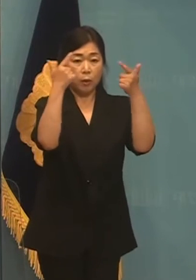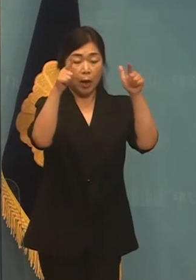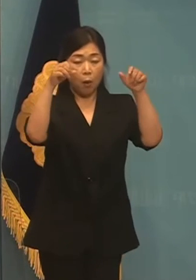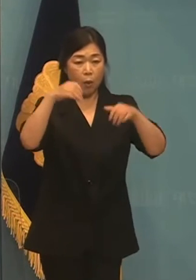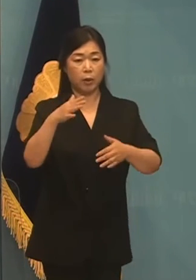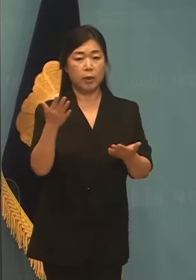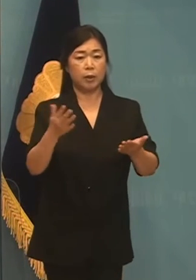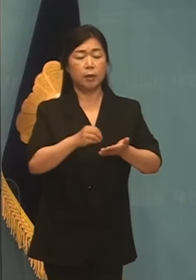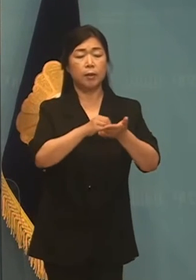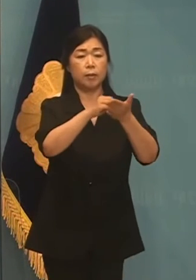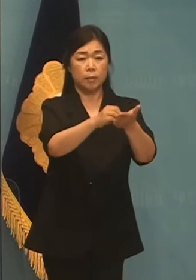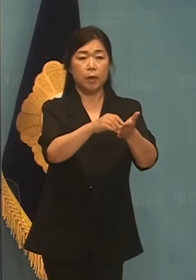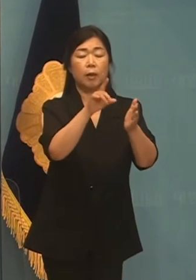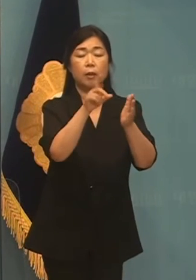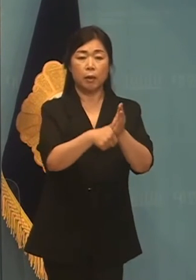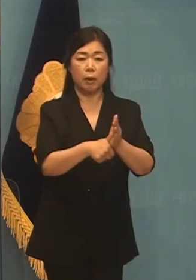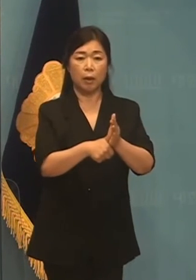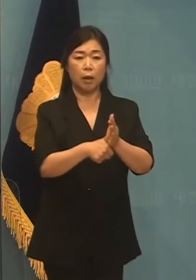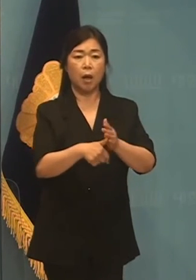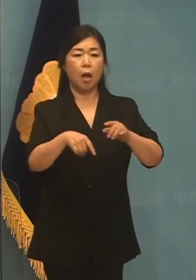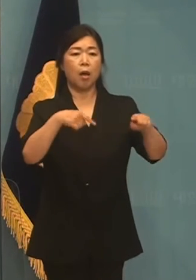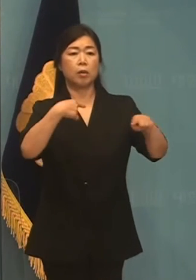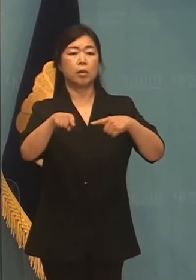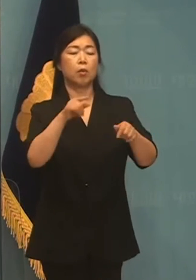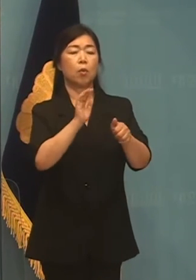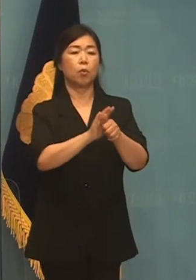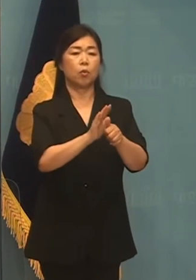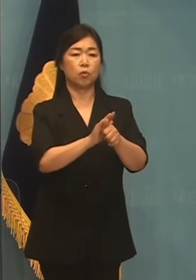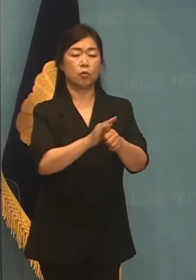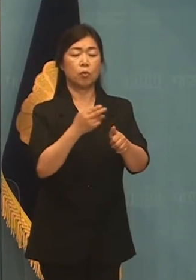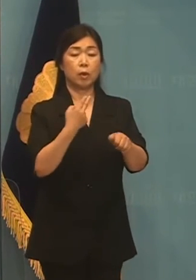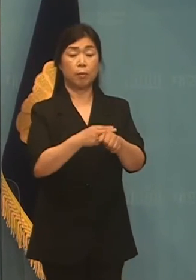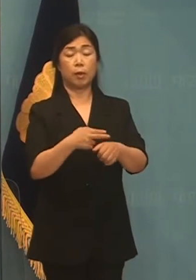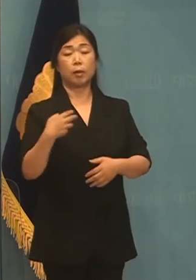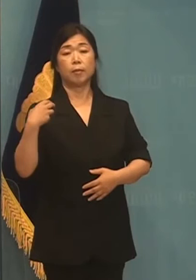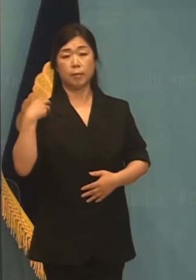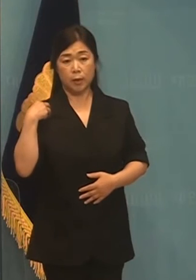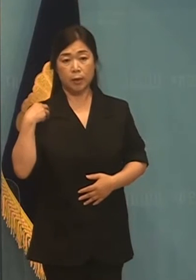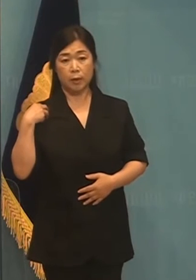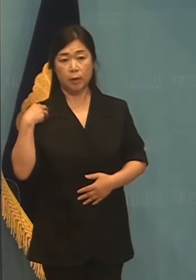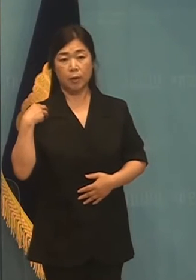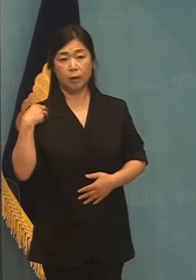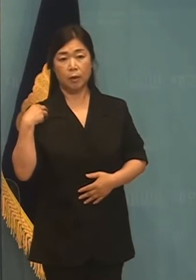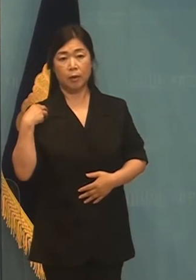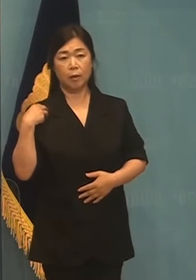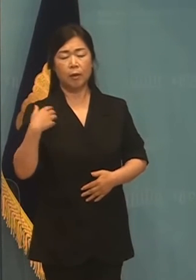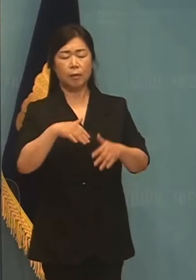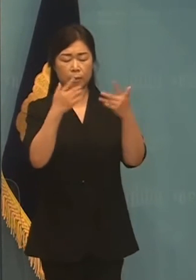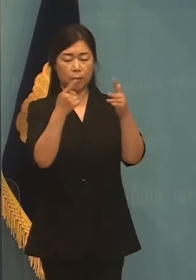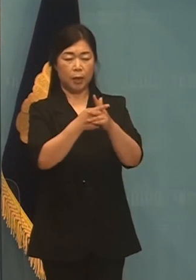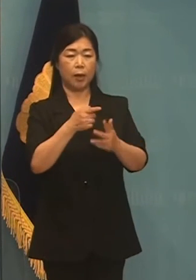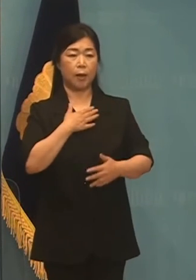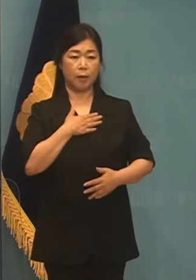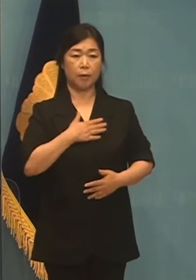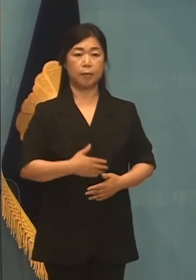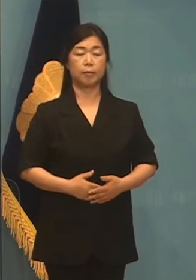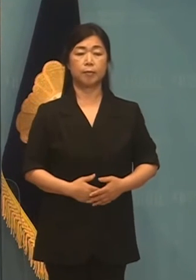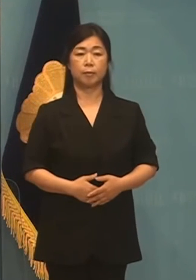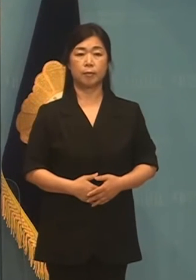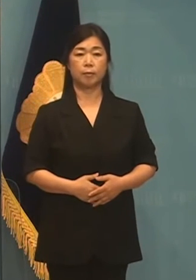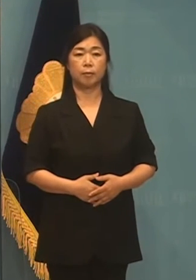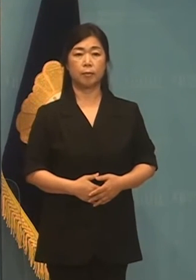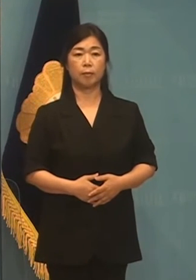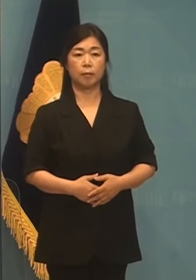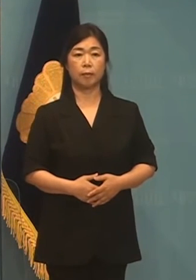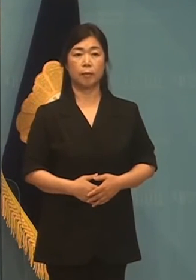환경대학원에 진학했던 시절 지도 교수를 맡았다고 하면 그가 누구인지 가늠할 수 있습니다.